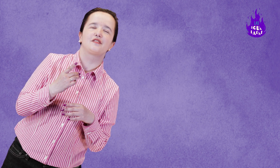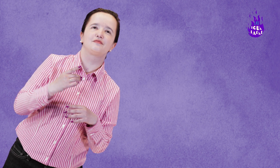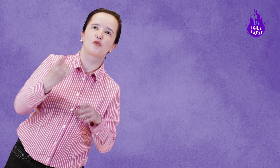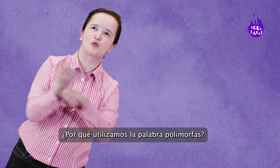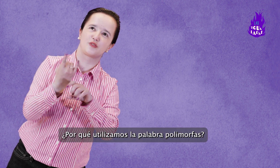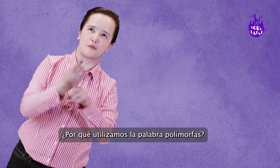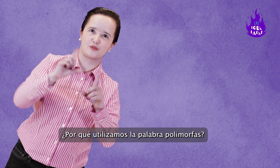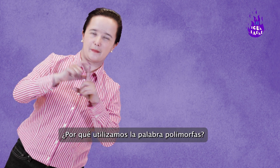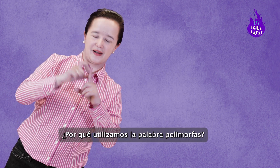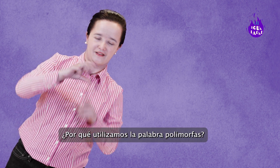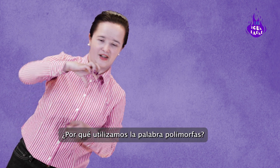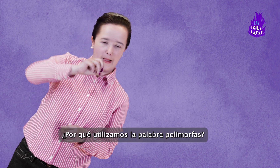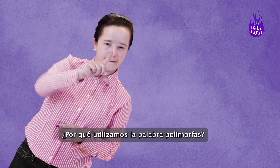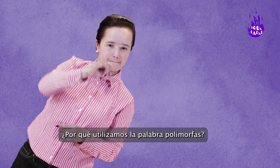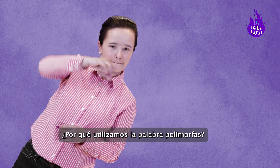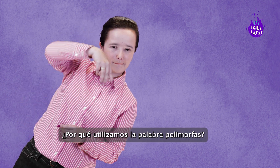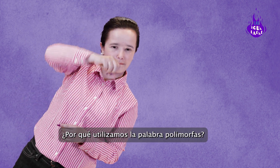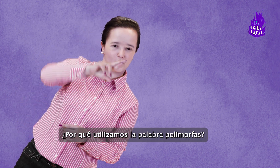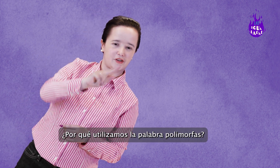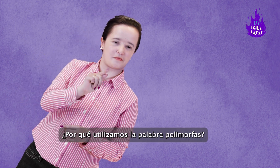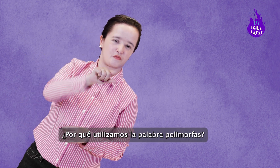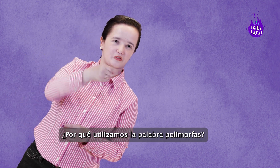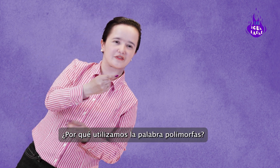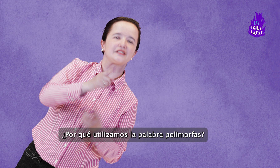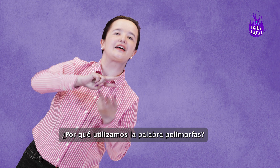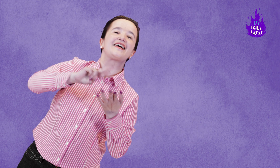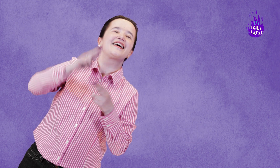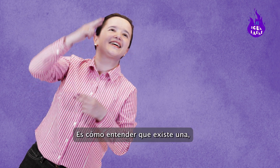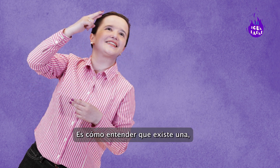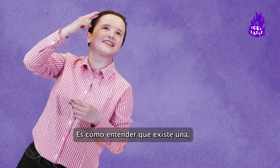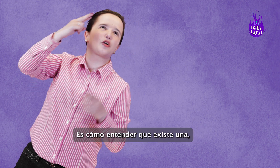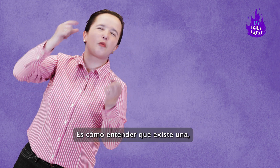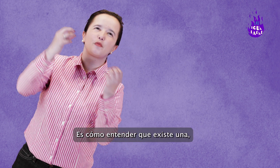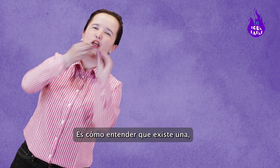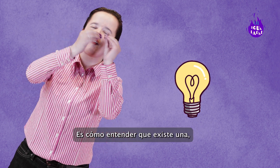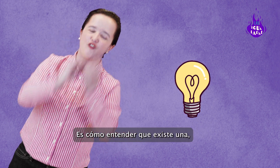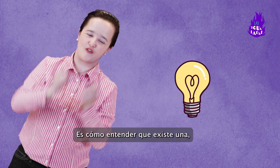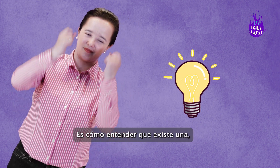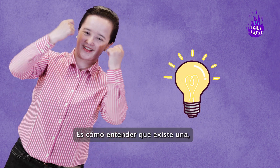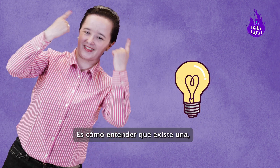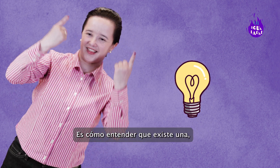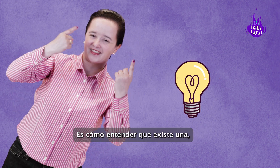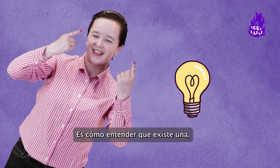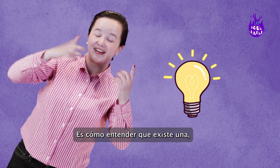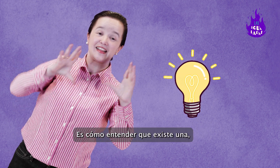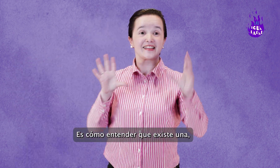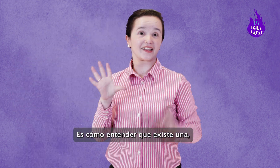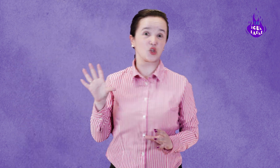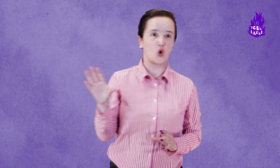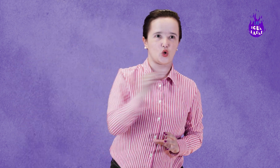Porque utilizamos la palabra polimorfas y es como entender que existe una...